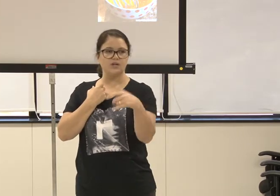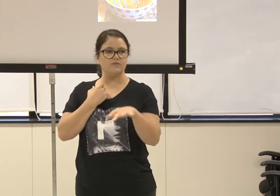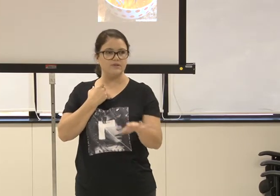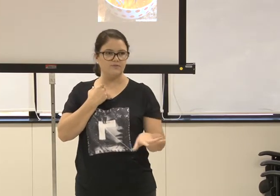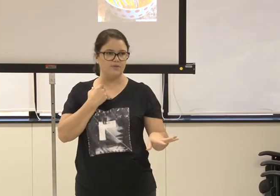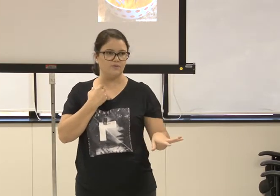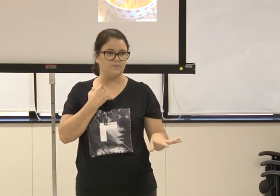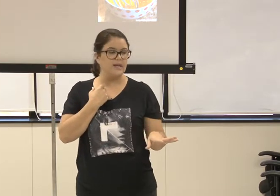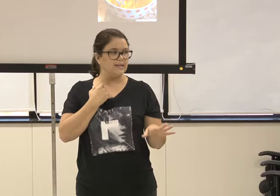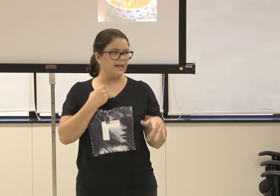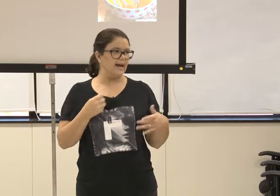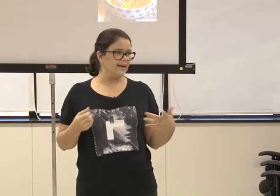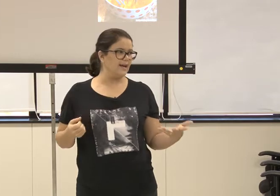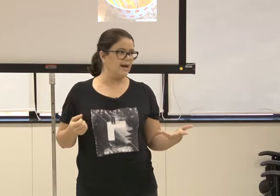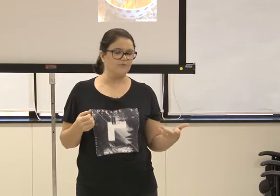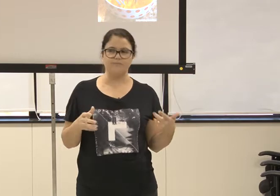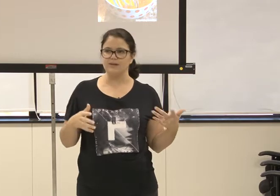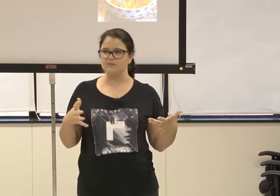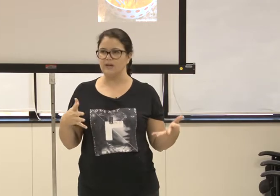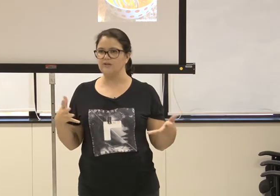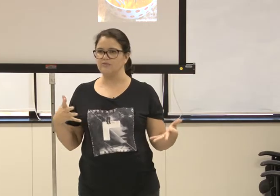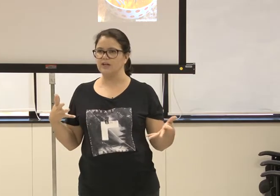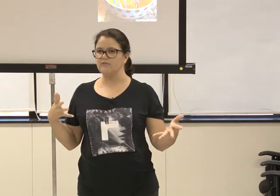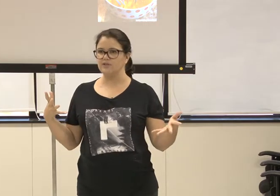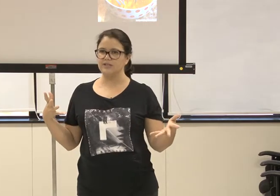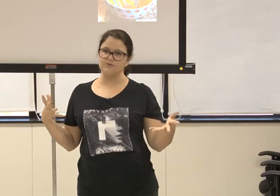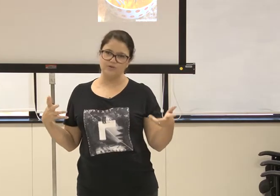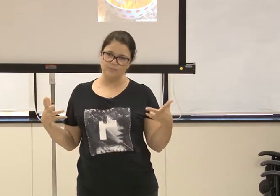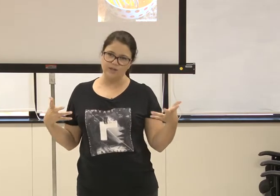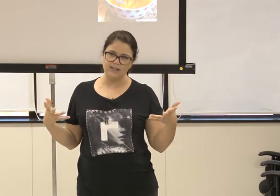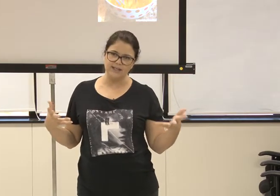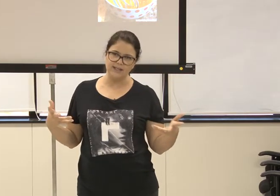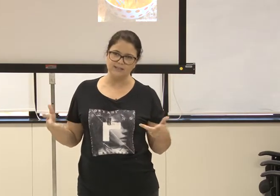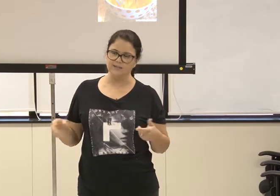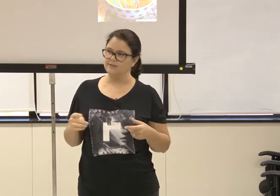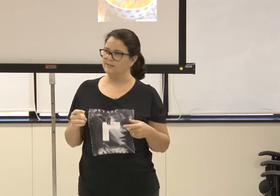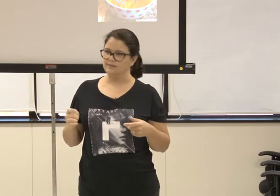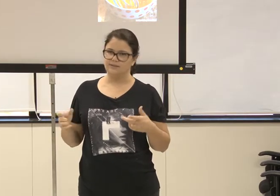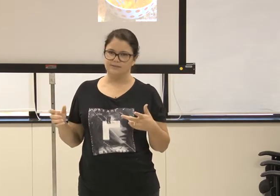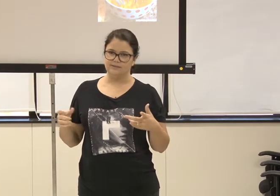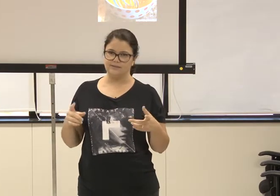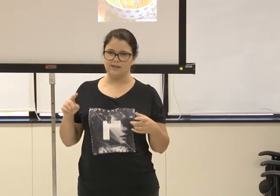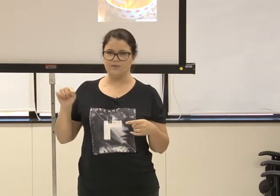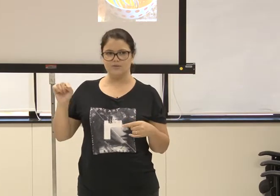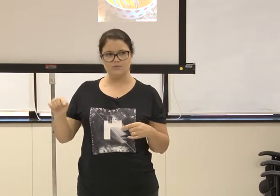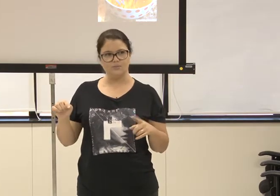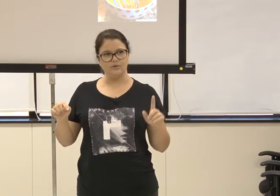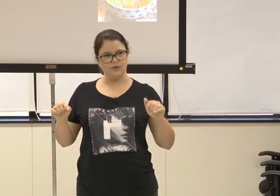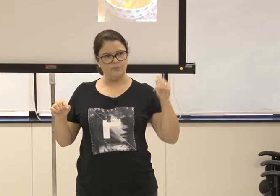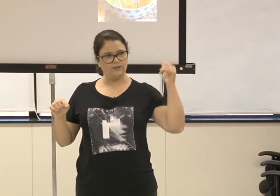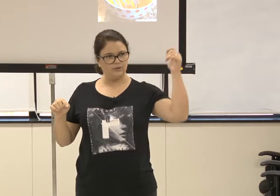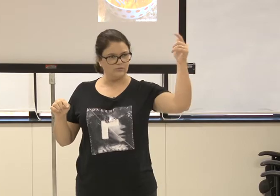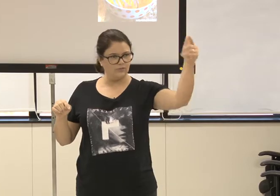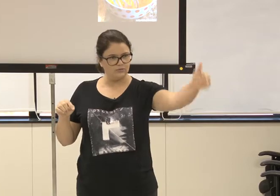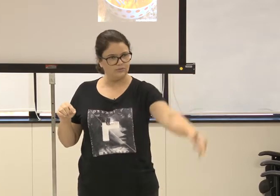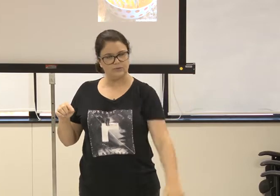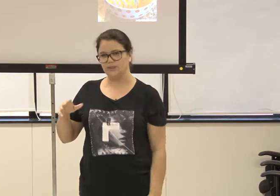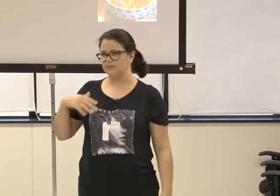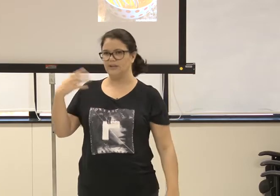você viu. E é claro, passa meio que um telefone sem fio, porque, né, você coisa um ponto, aumenta outro tanto, sei lá, nem